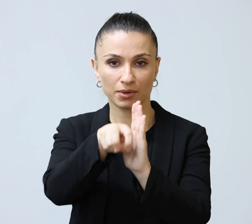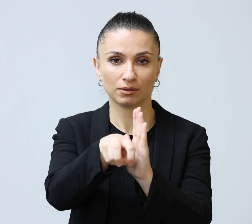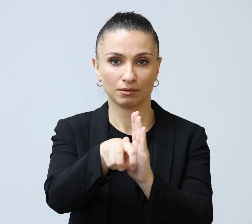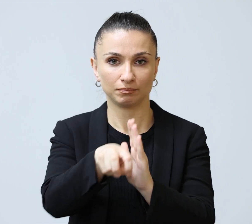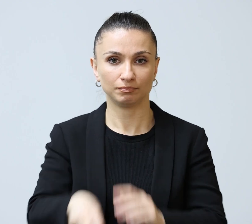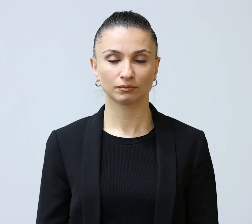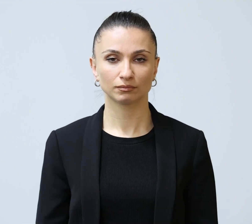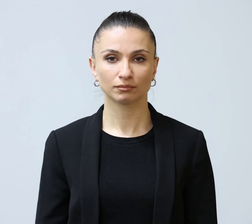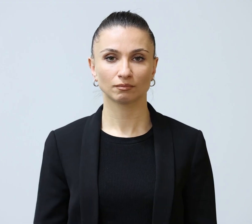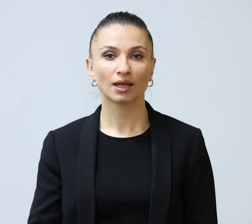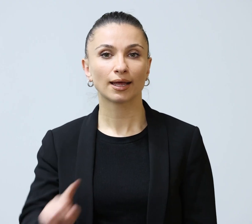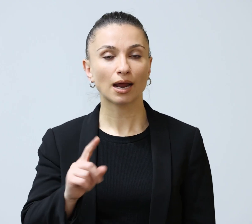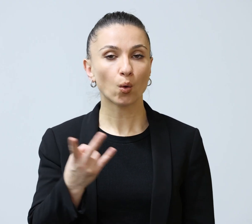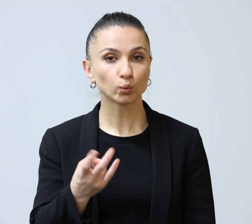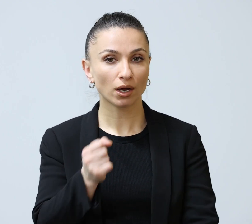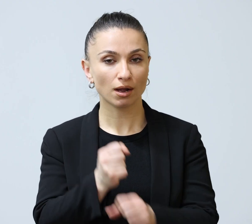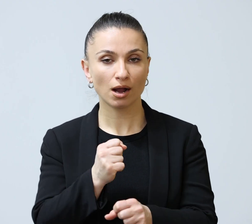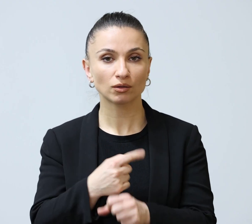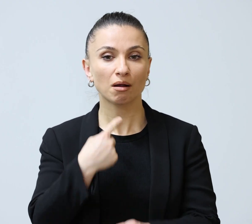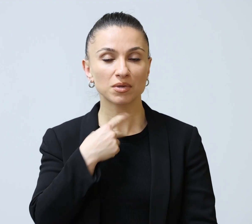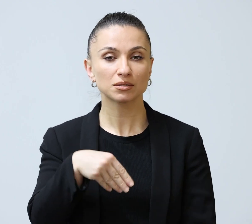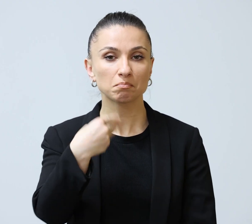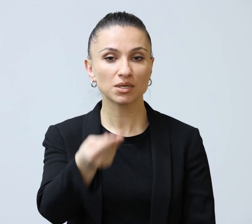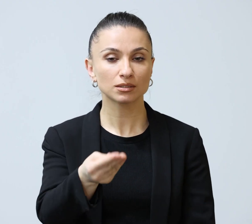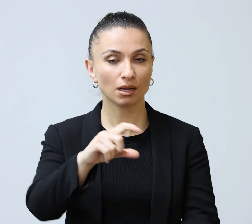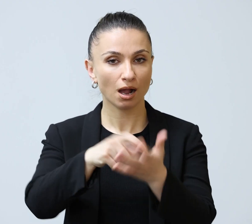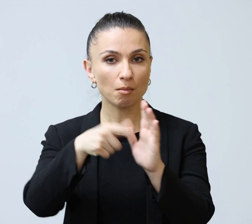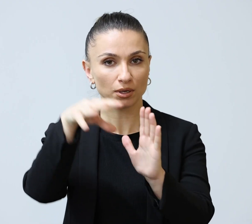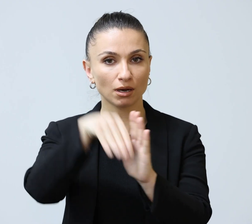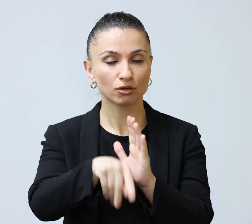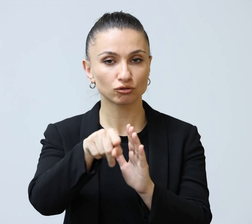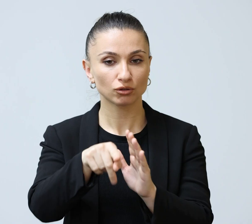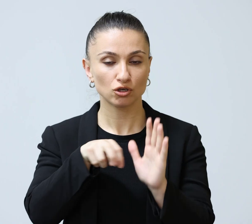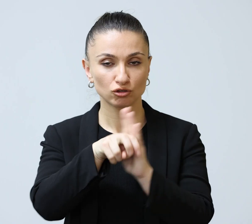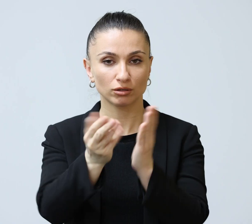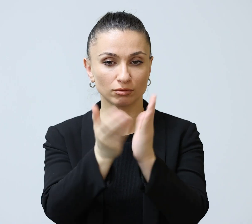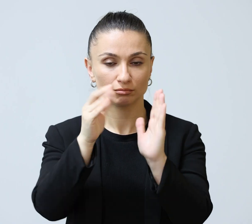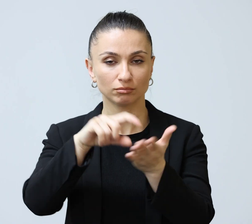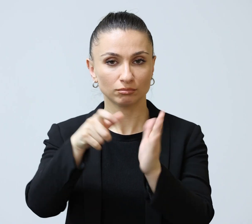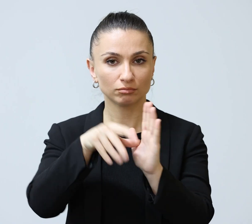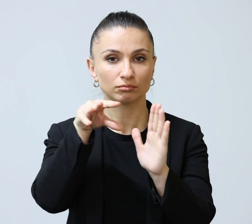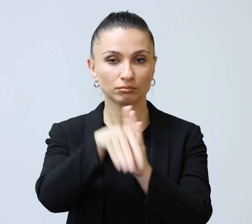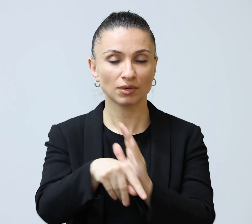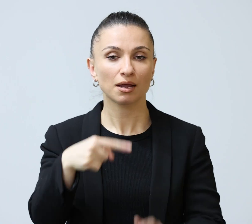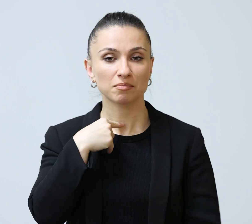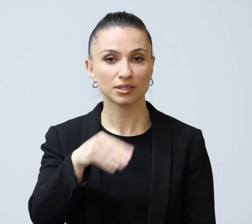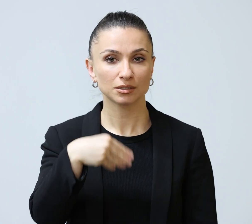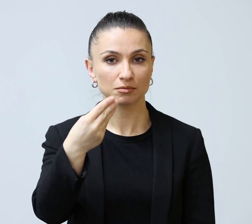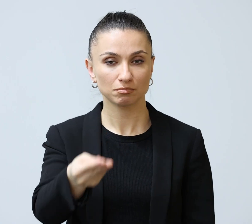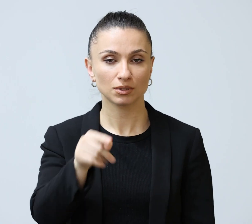սեղանին դիր քվեաթերթիկը։ Քվեաթերթիկում գտիր այն անձի կամ կուսակցության անունը, որը ցանկանում ես, որ հաղթի